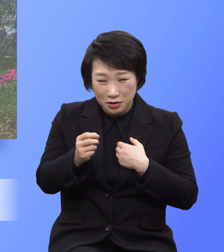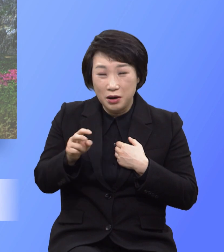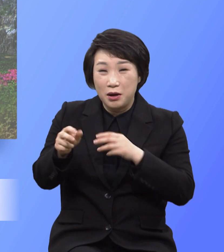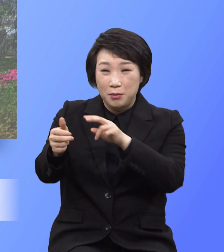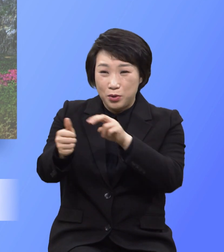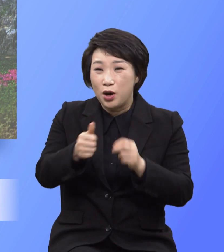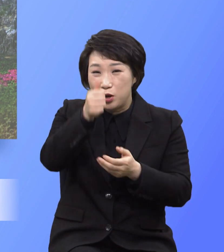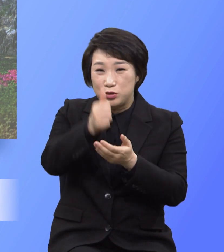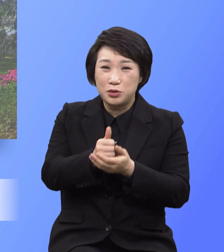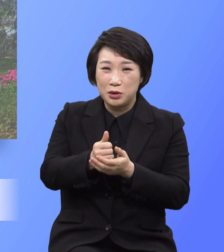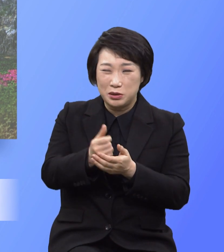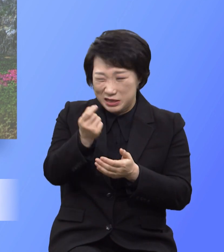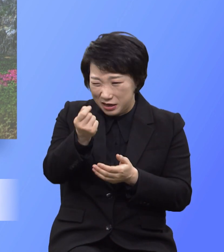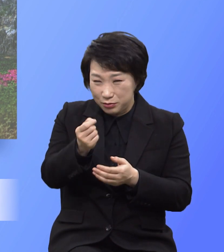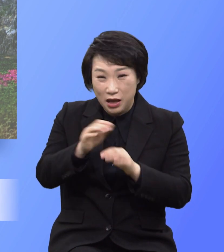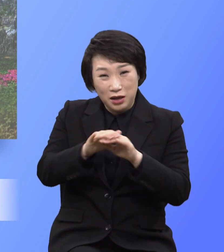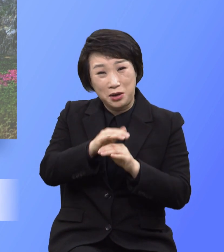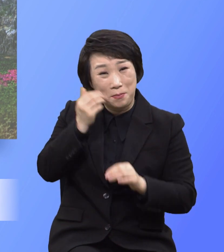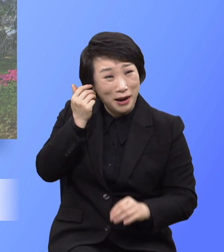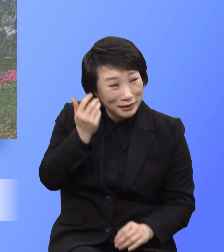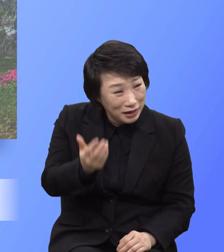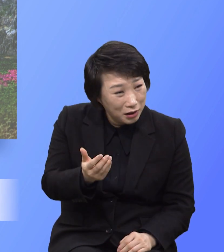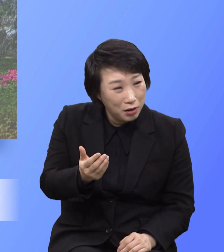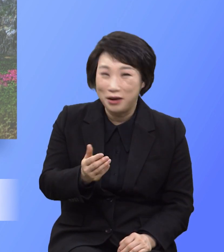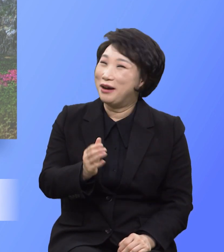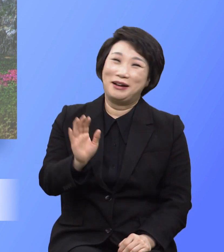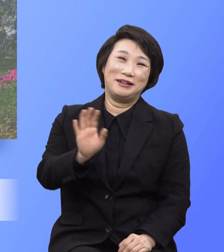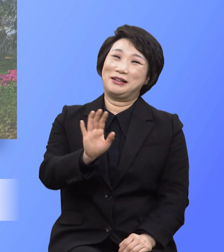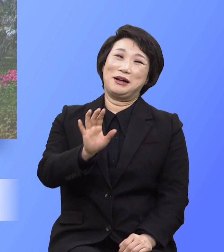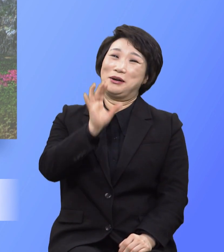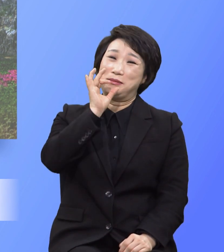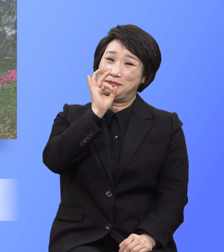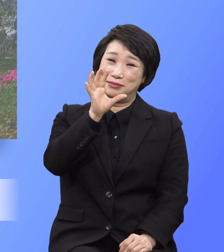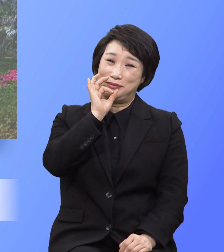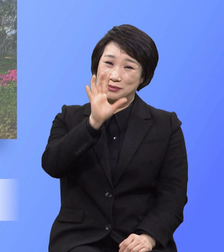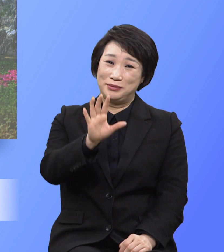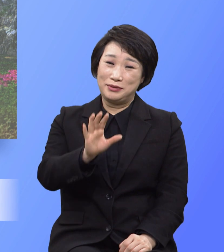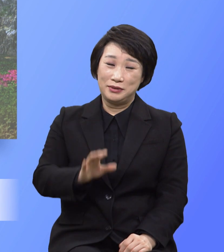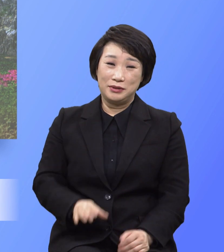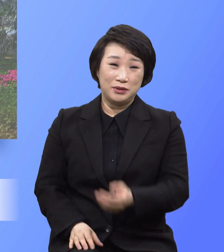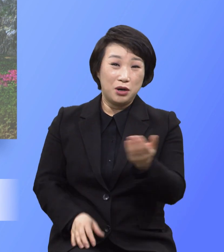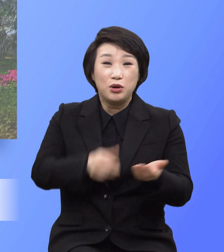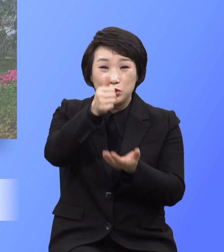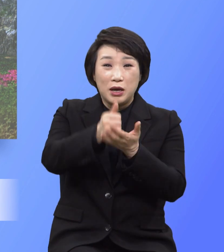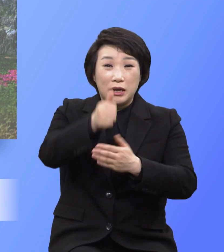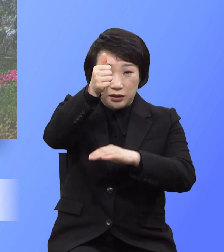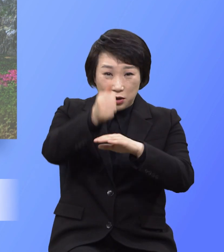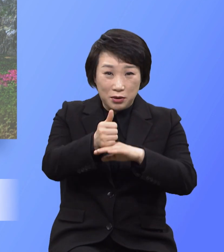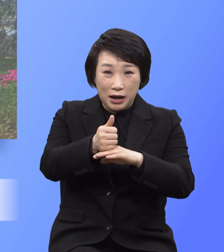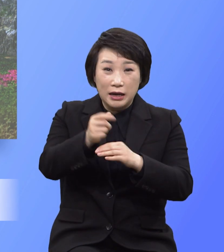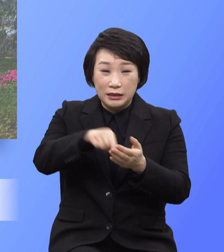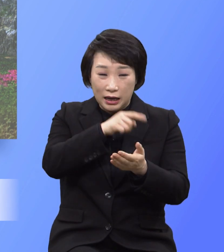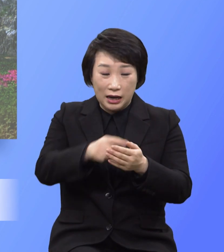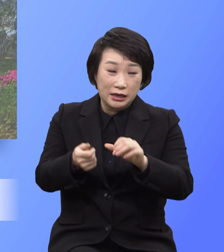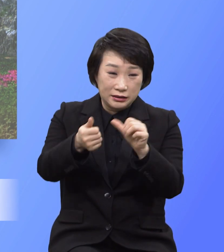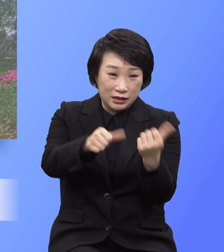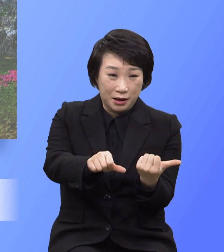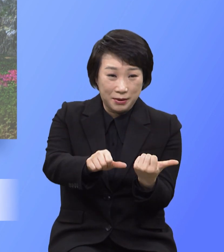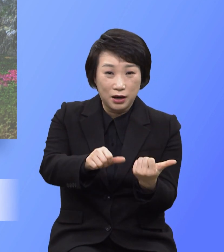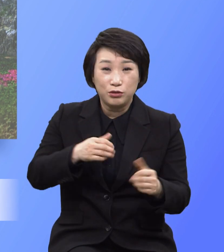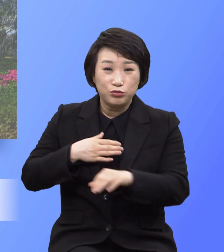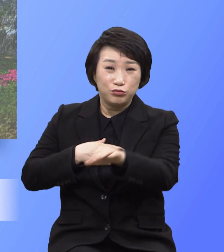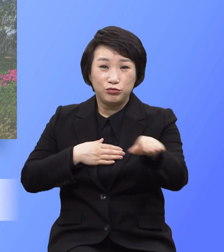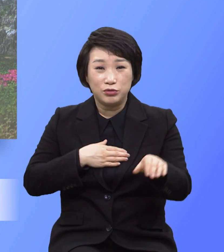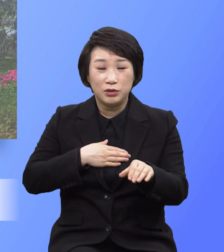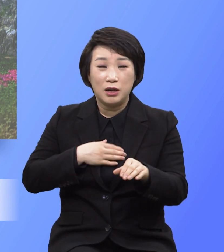미워한 죄 하나를 해결할 수 있겠는가? 없어. 그 죄값은 사망이기에